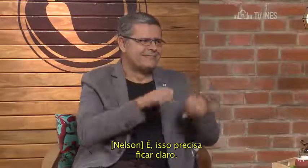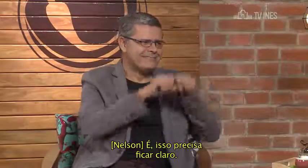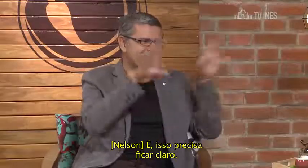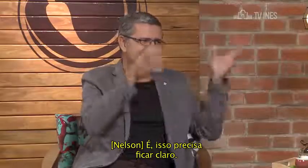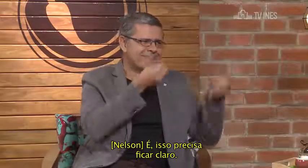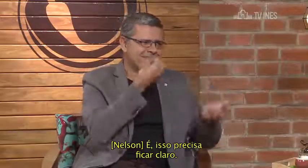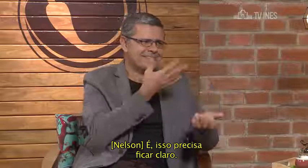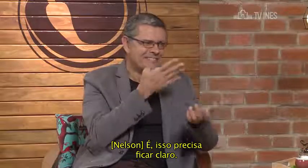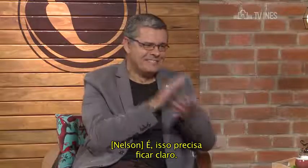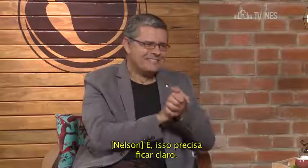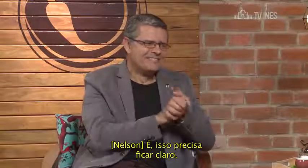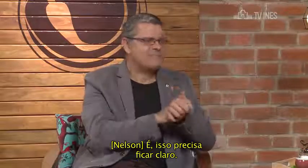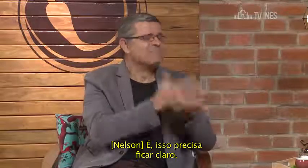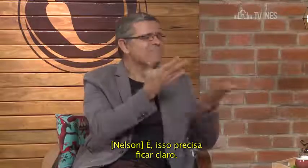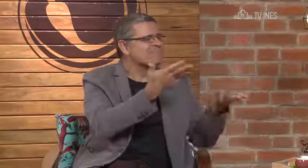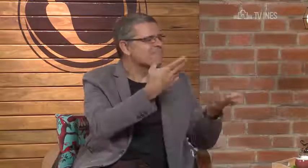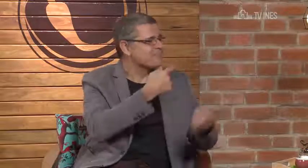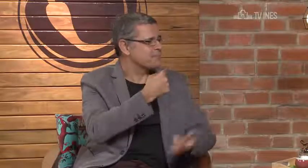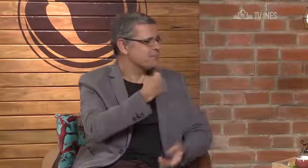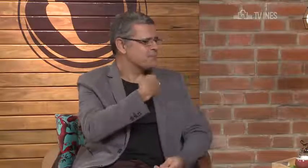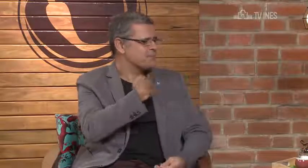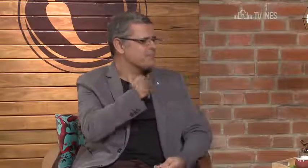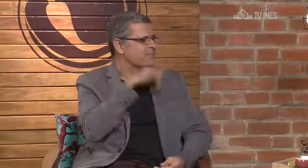Isso precisa Ficar claro